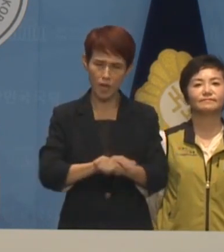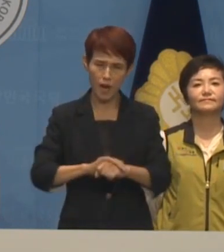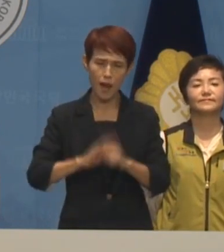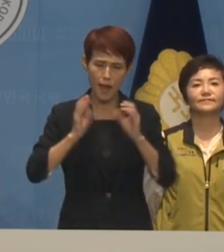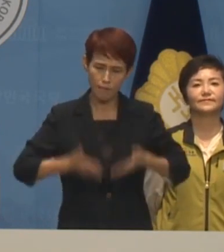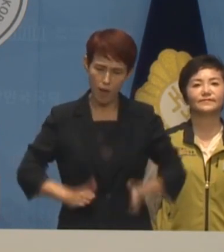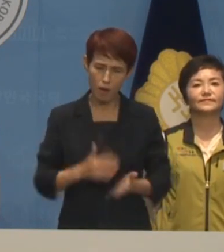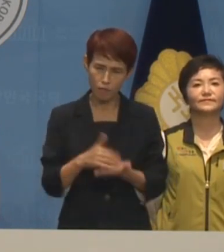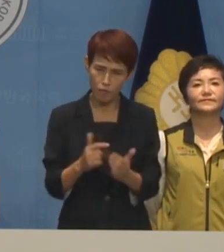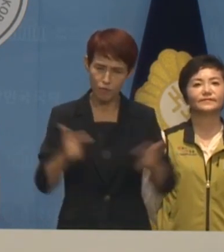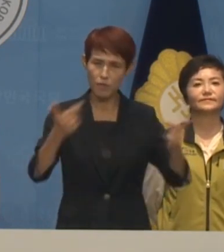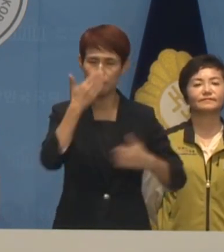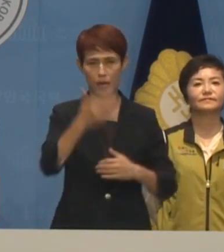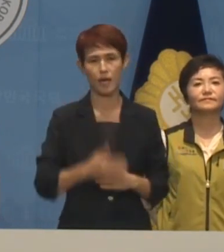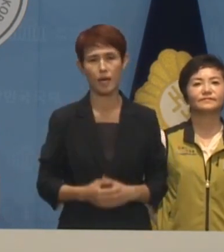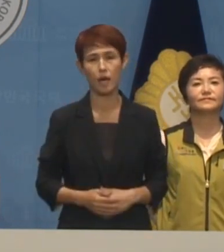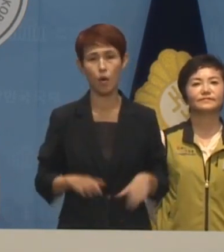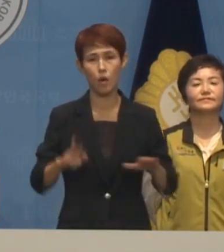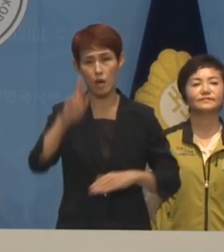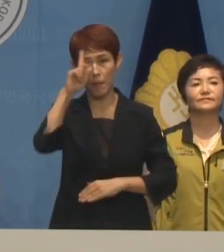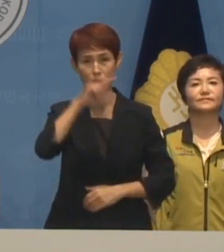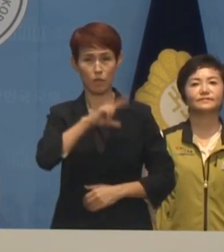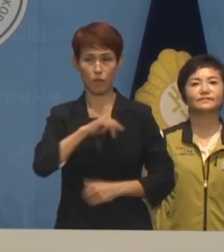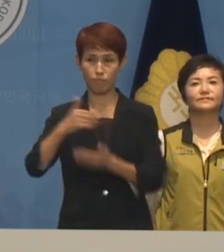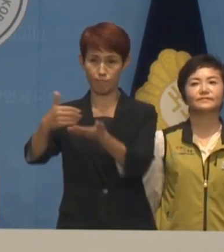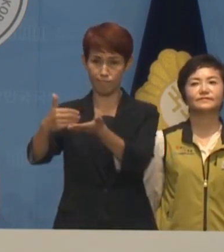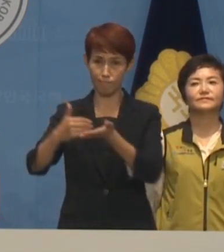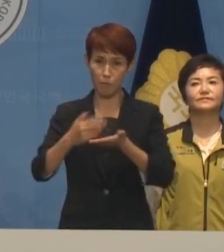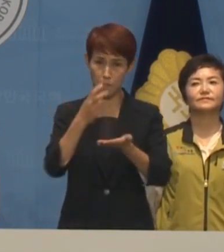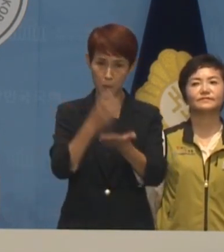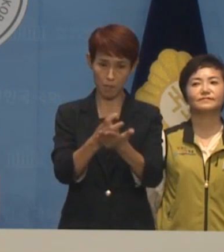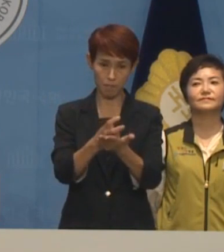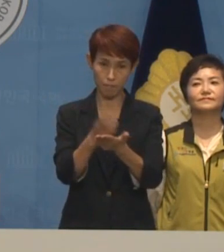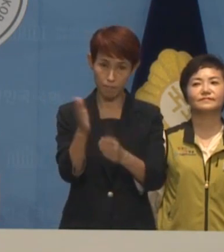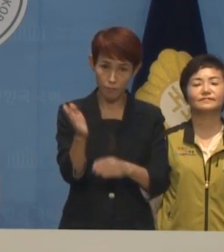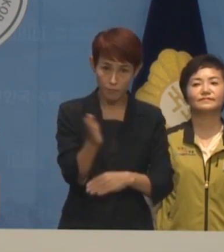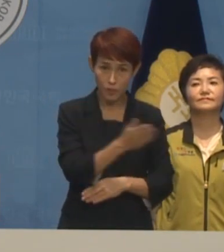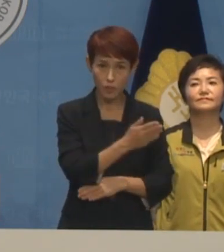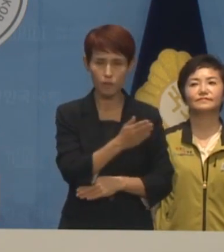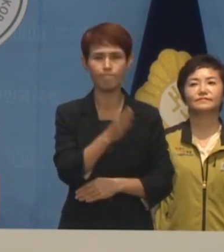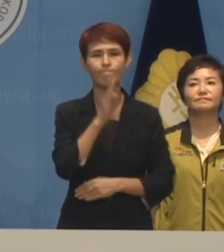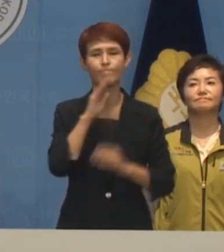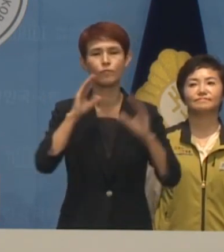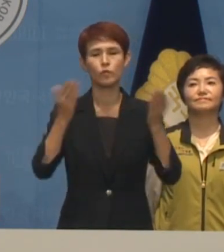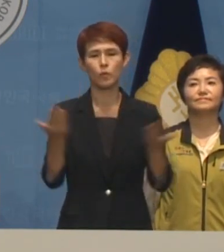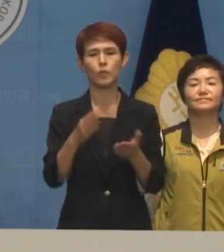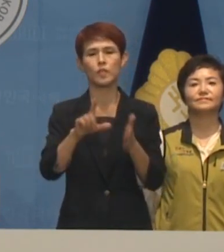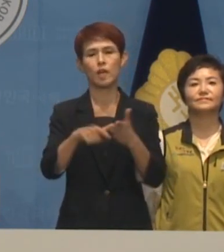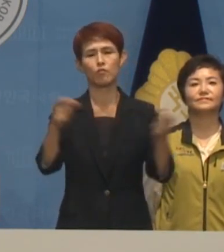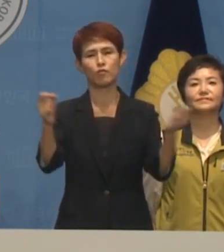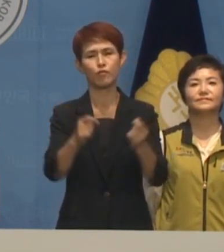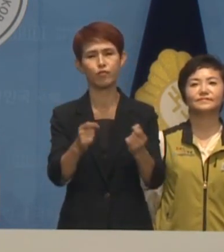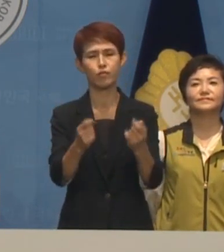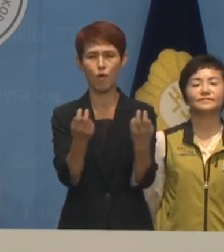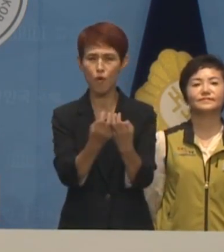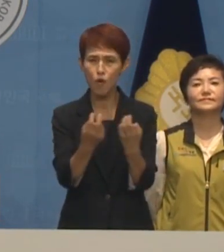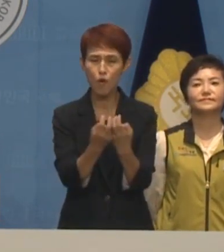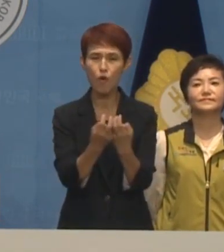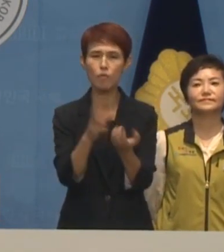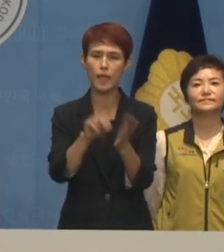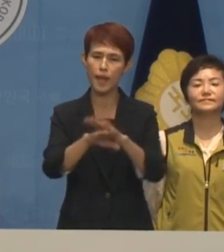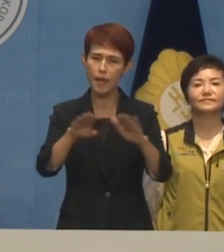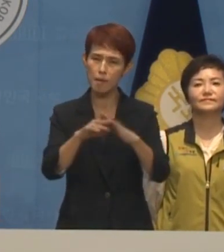있습니다. 오늘 박홍배 의원이 발의한 법안을 시작으로 실질적인 노동시간을 줄일 수 있는 해법들이